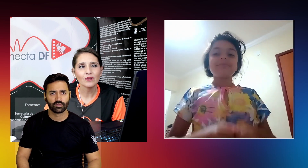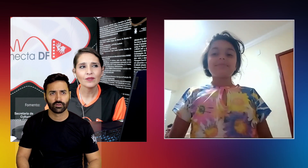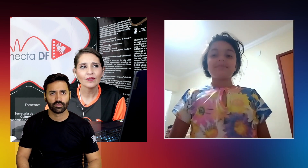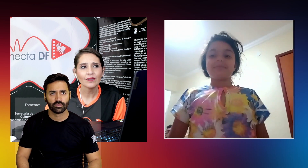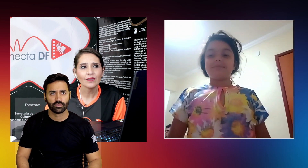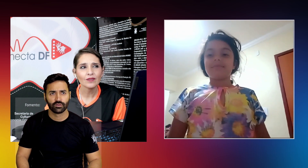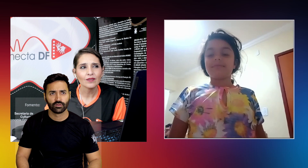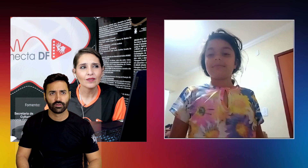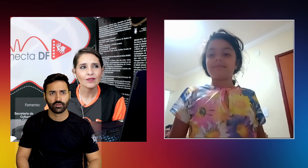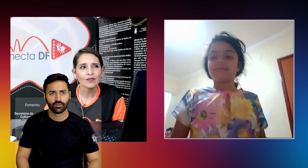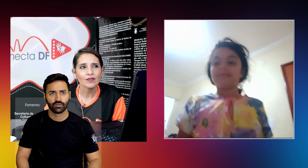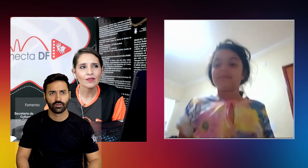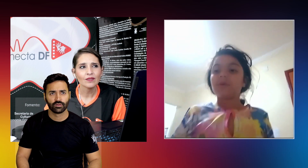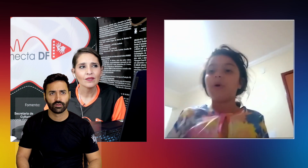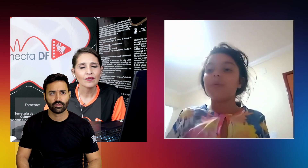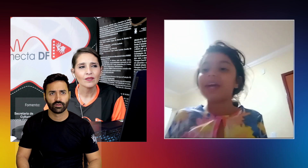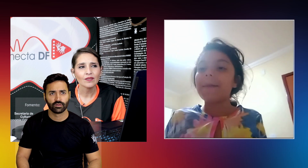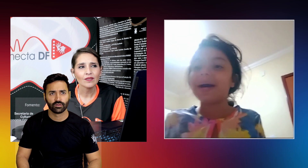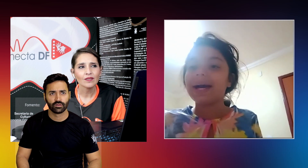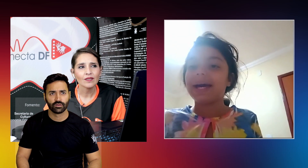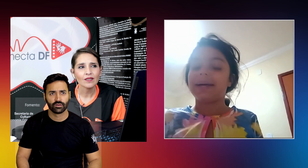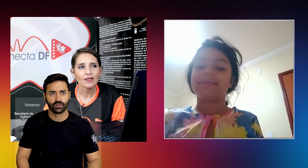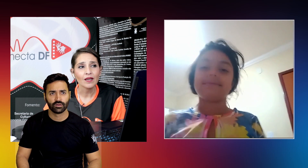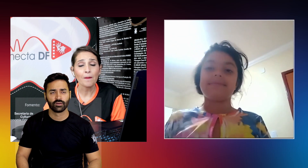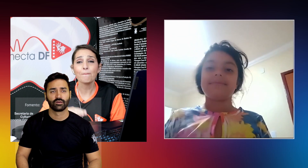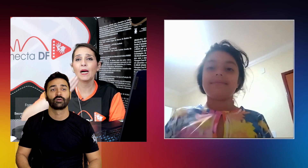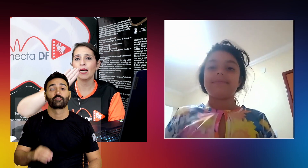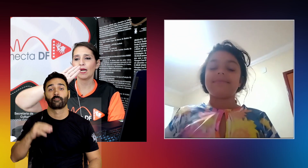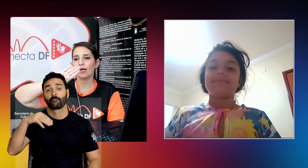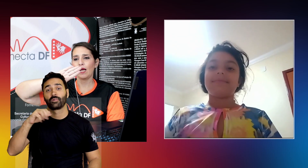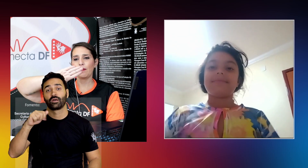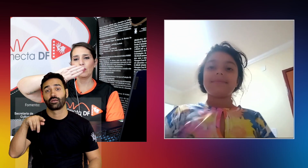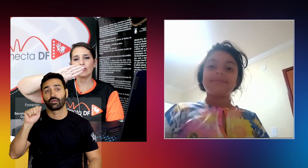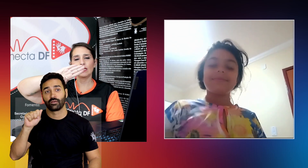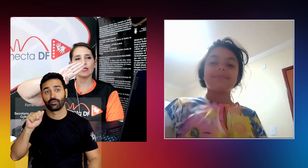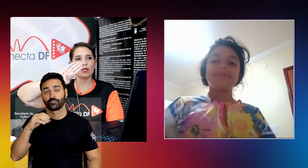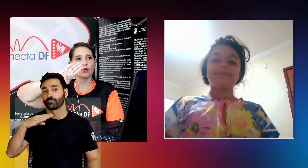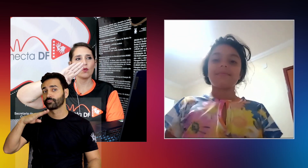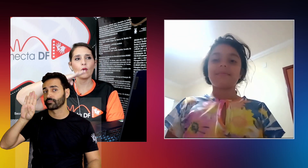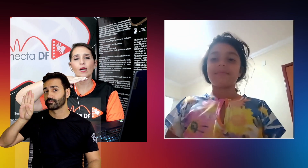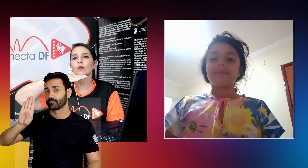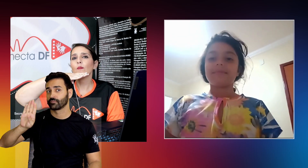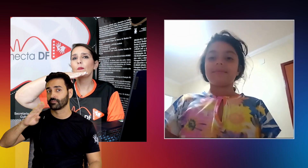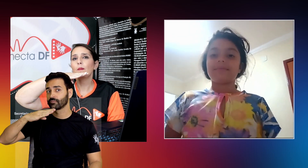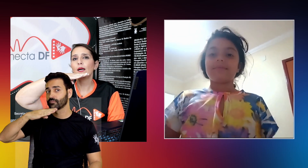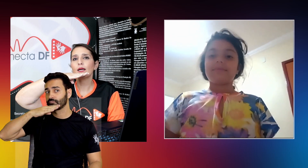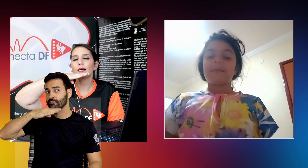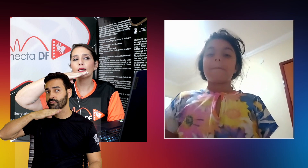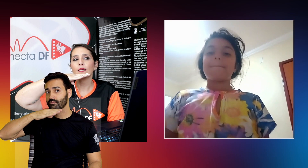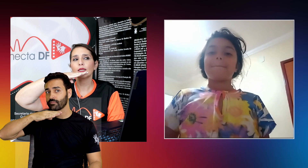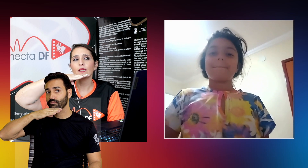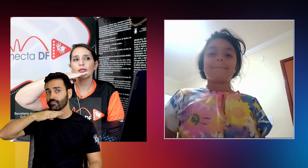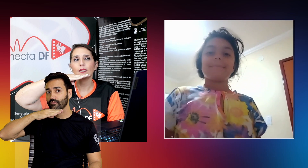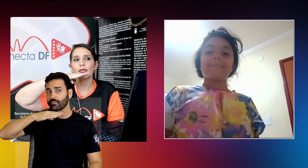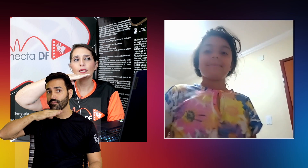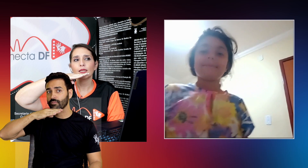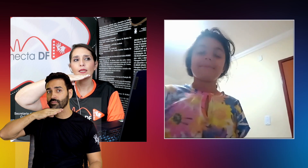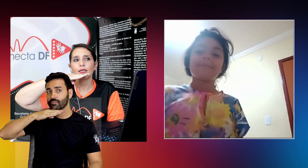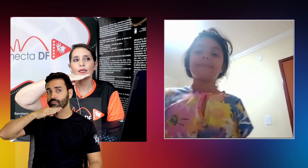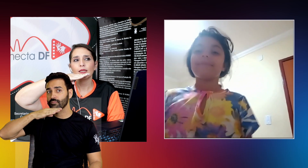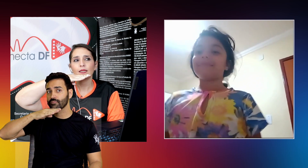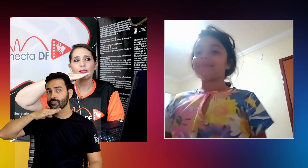Qual? Como que é manga? Manga, a mãozinha assim, com 4. Manga.